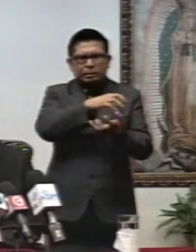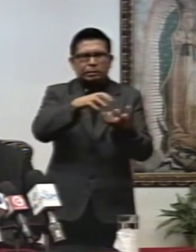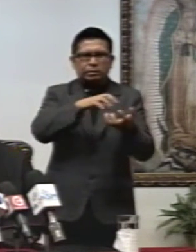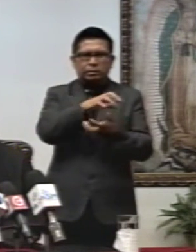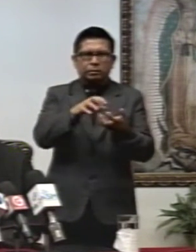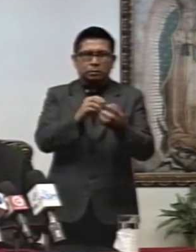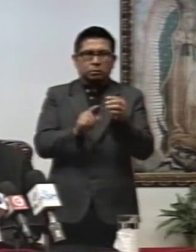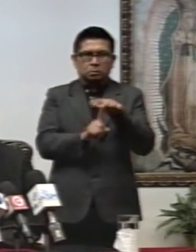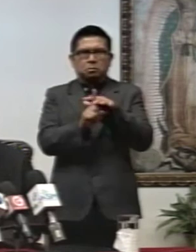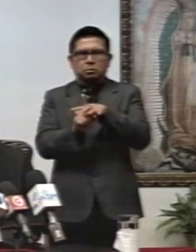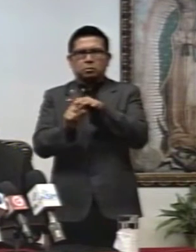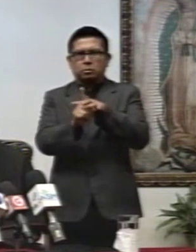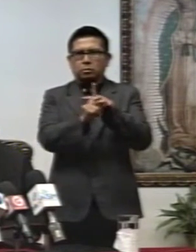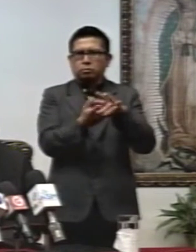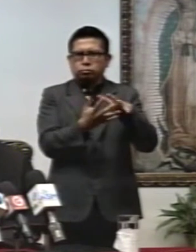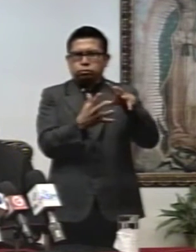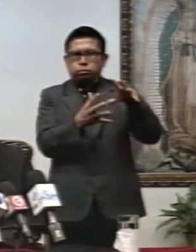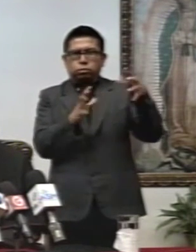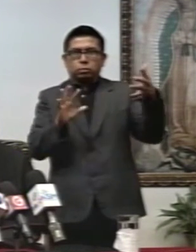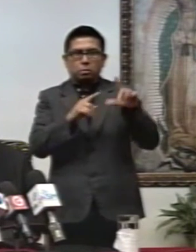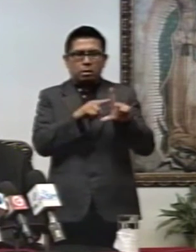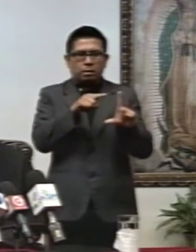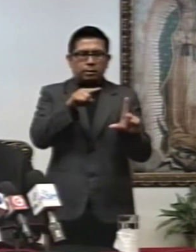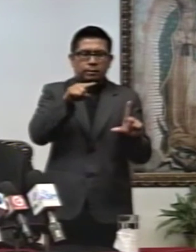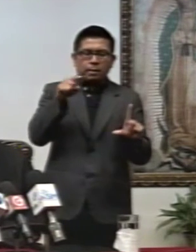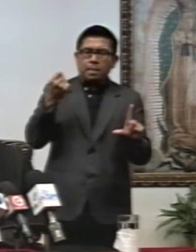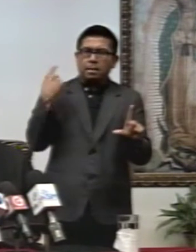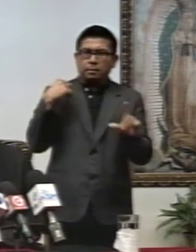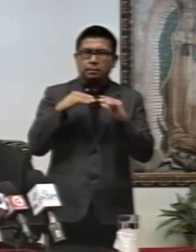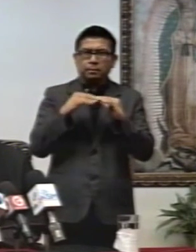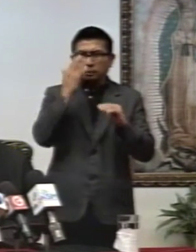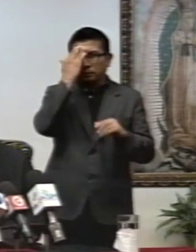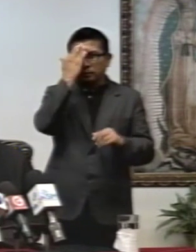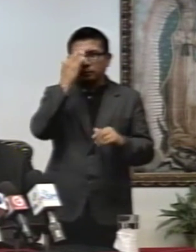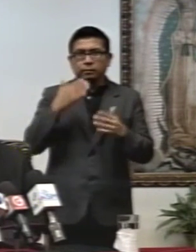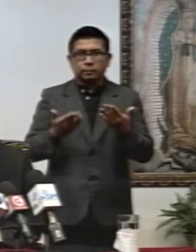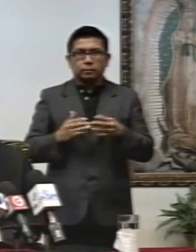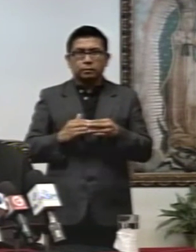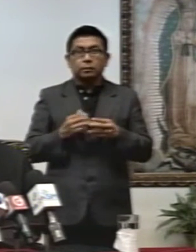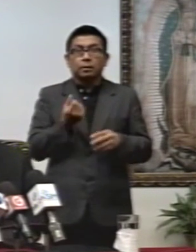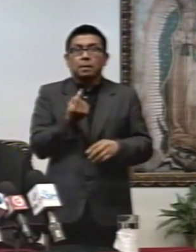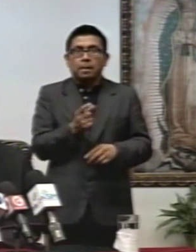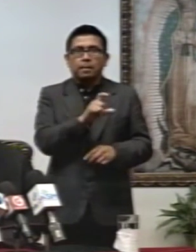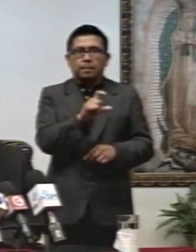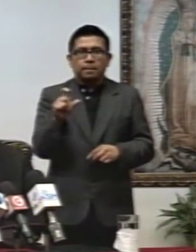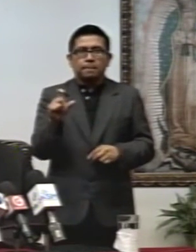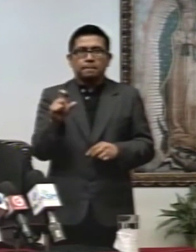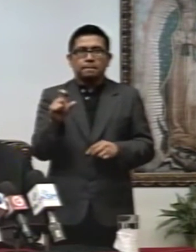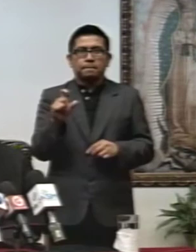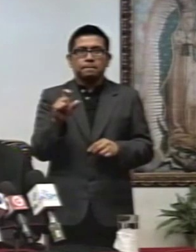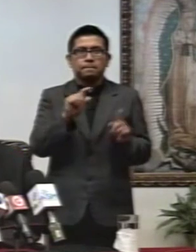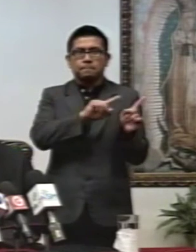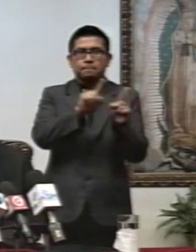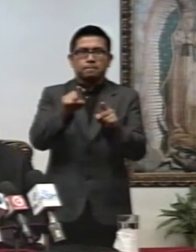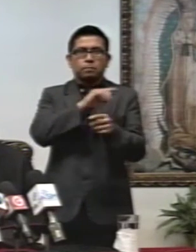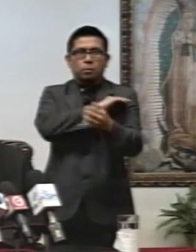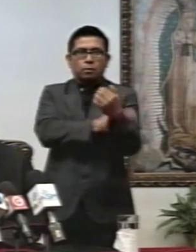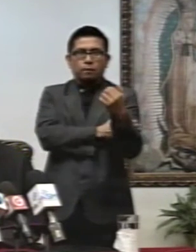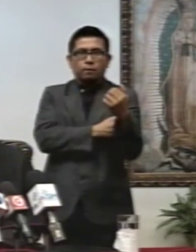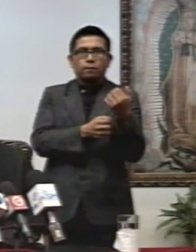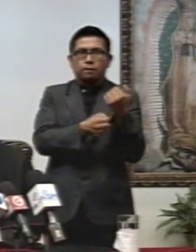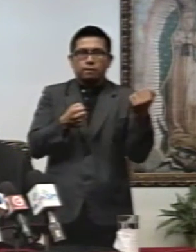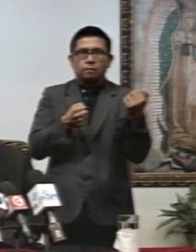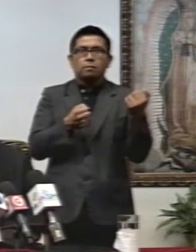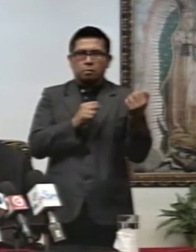de violencia que parece que van al aumento durante las últimas semanas, y tomando en cuenta que la próxima semana se va a lanzar la Fuerza Trinacional contra